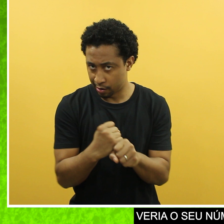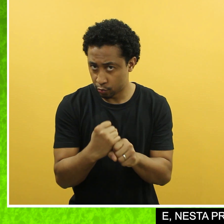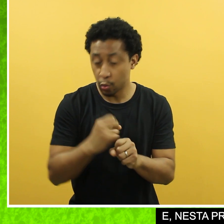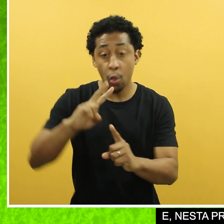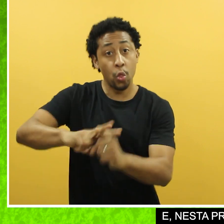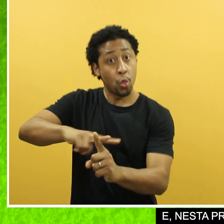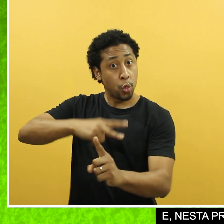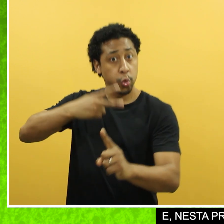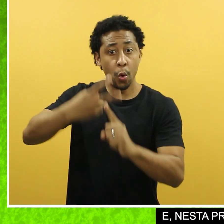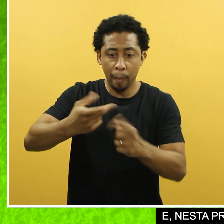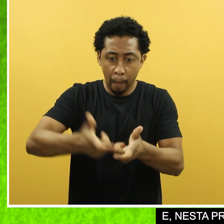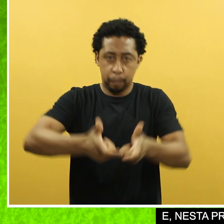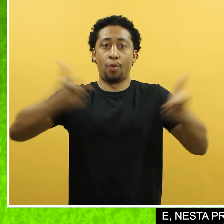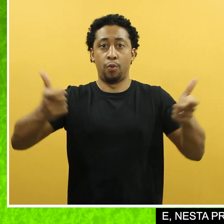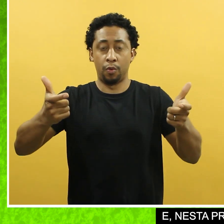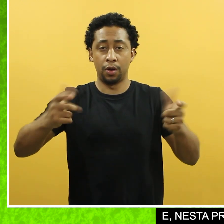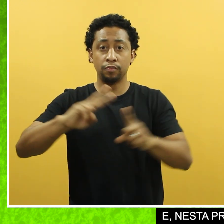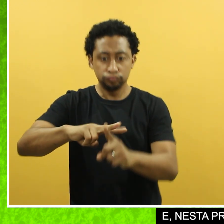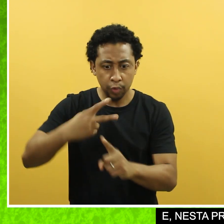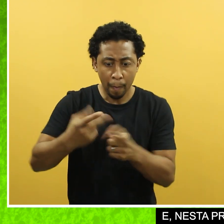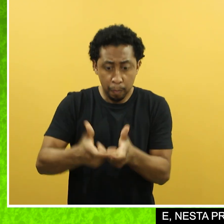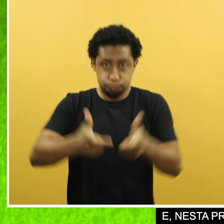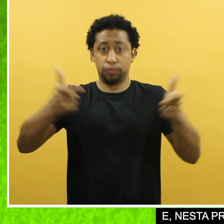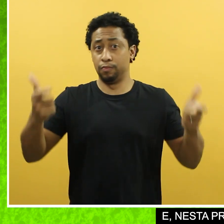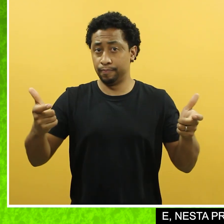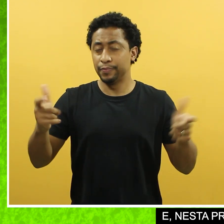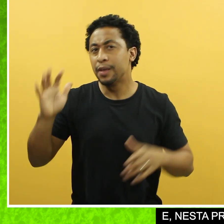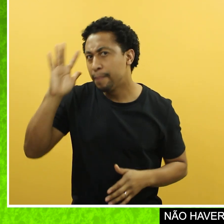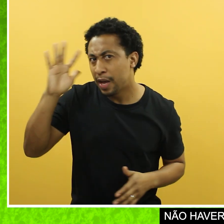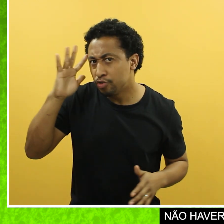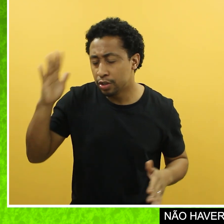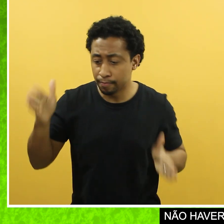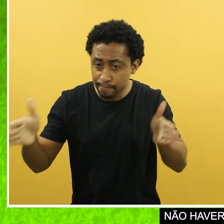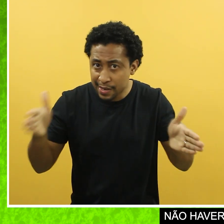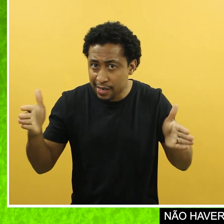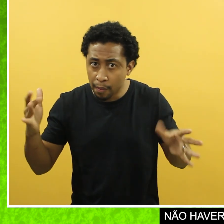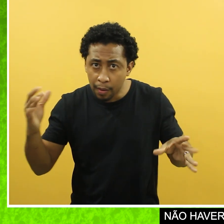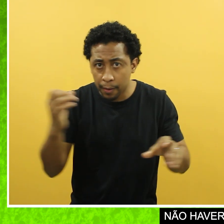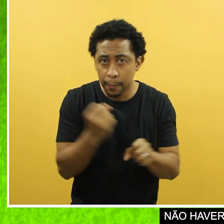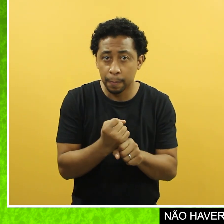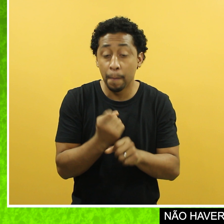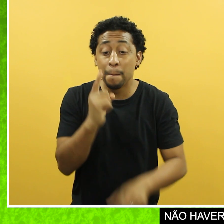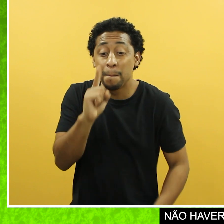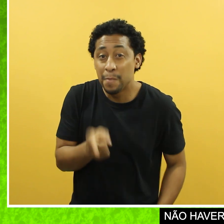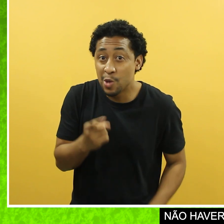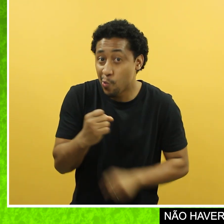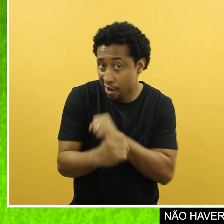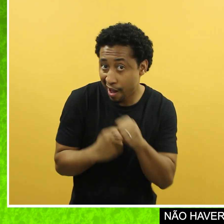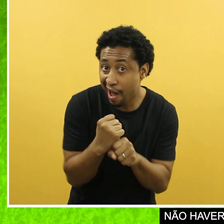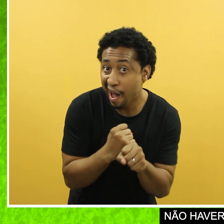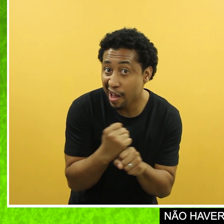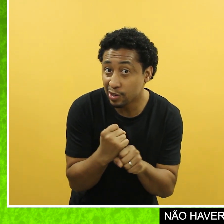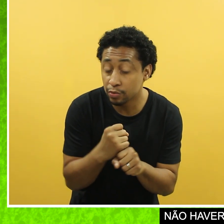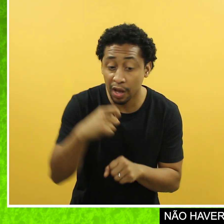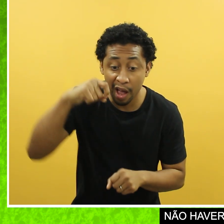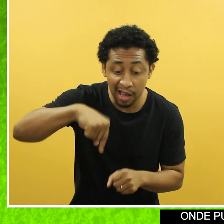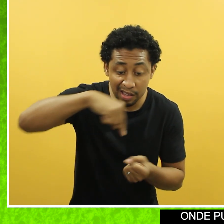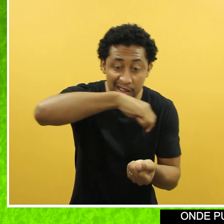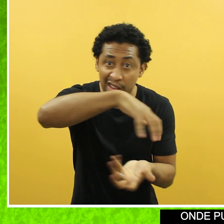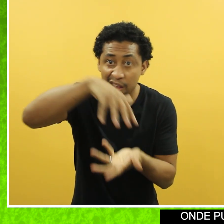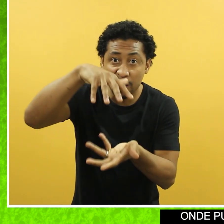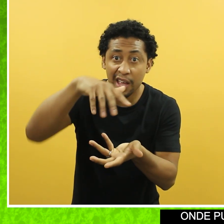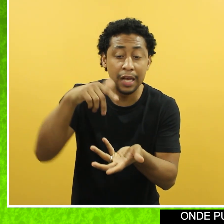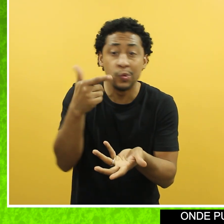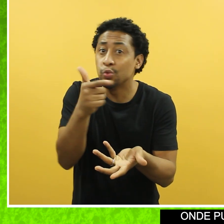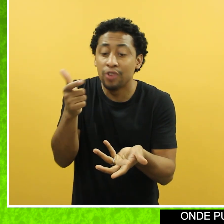anos, e nesta proporção, em menos de 1000 anos, não haveria espaço suficiente no globo